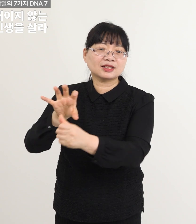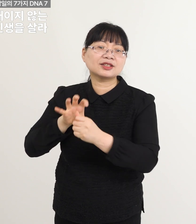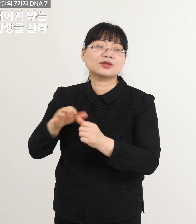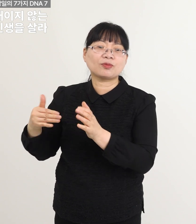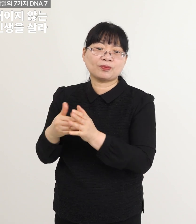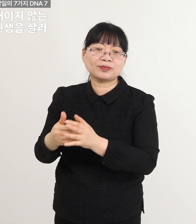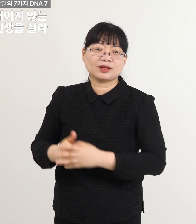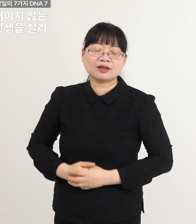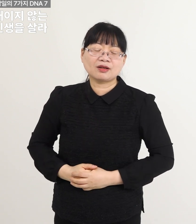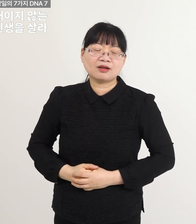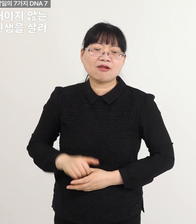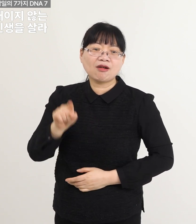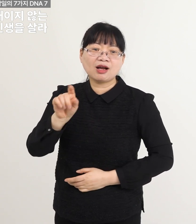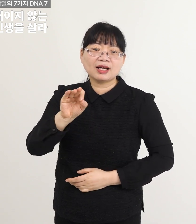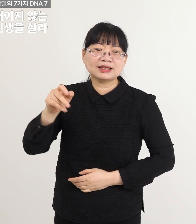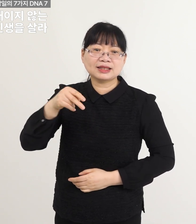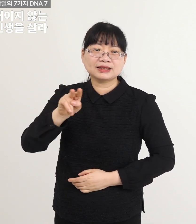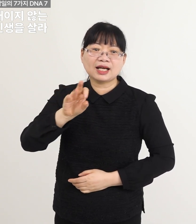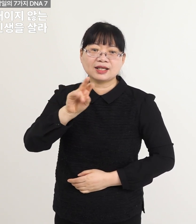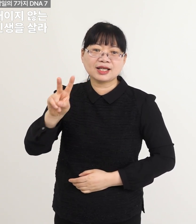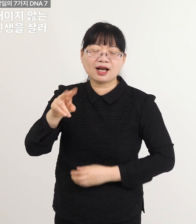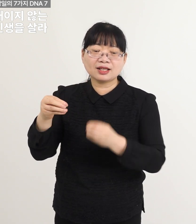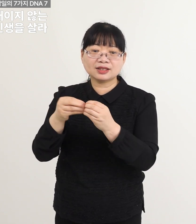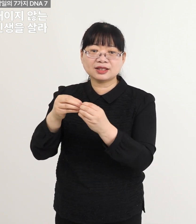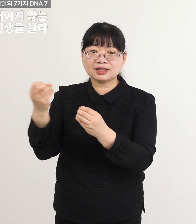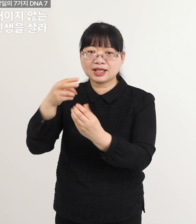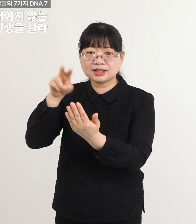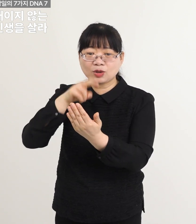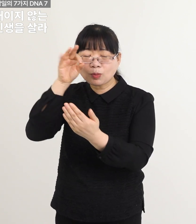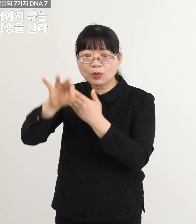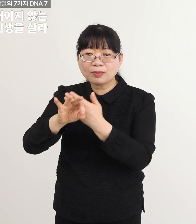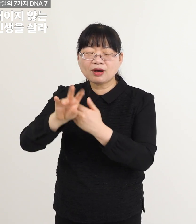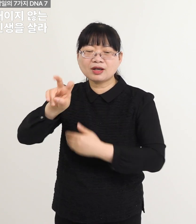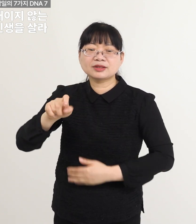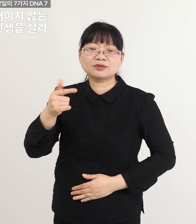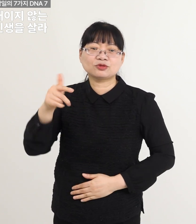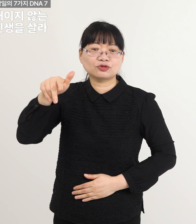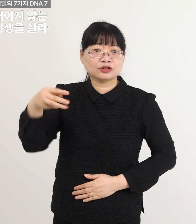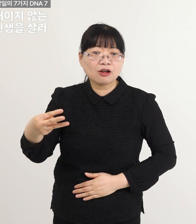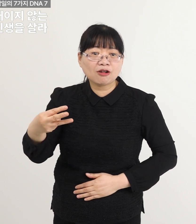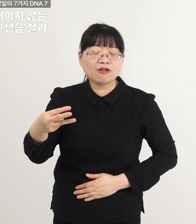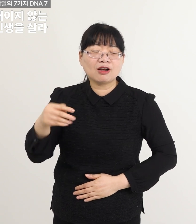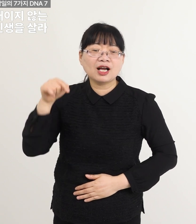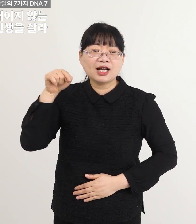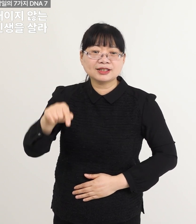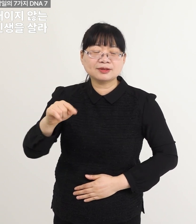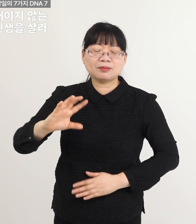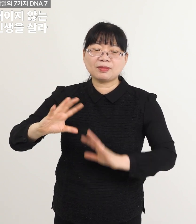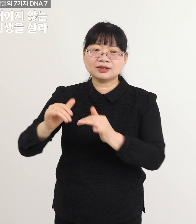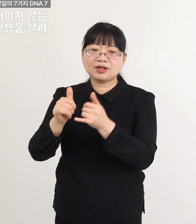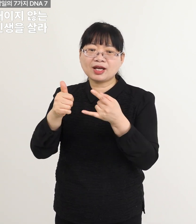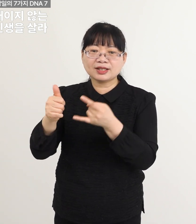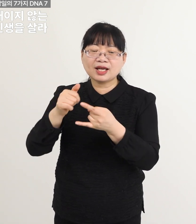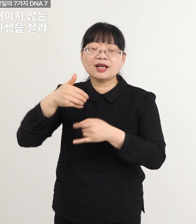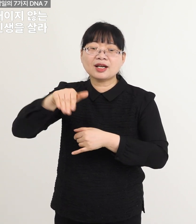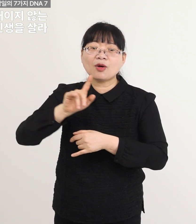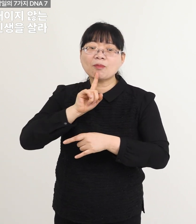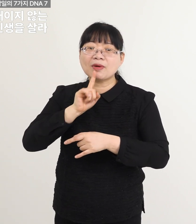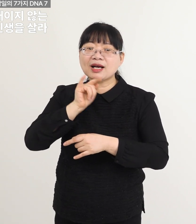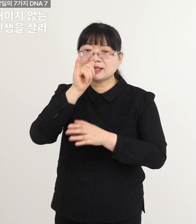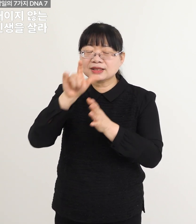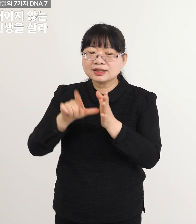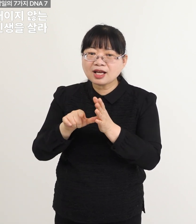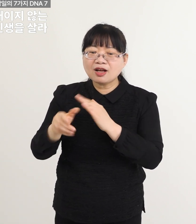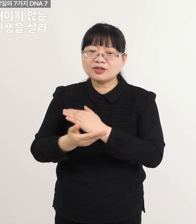겁니다. 그 이사야의 글을 다시 보시면 이렇게 된 거죠. 26절에 이 백성에게 가서 말하기를